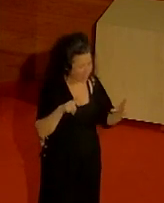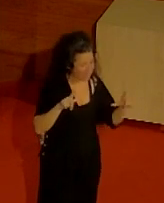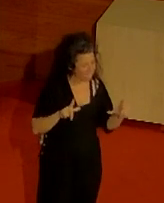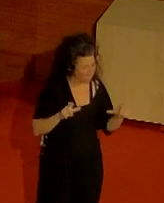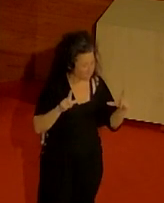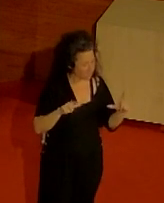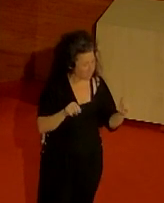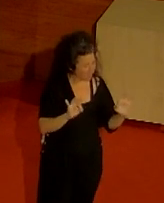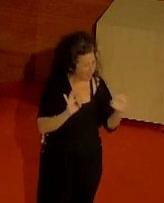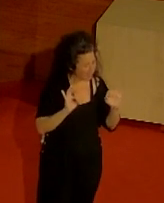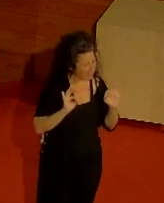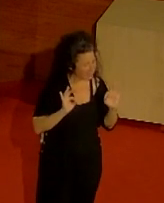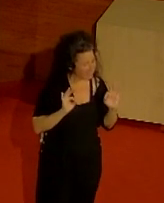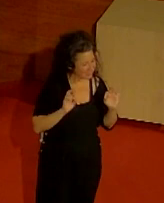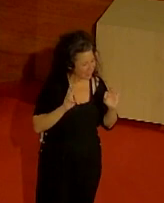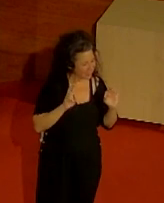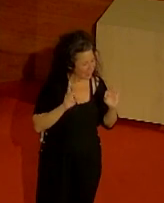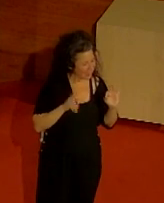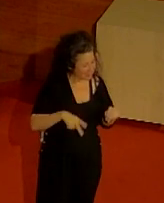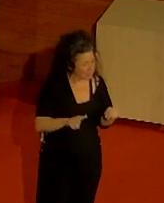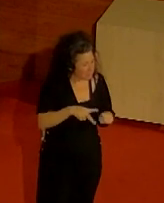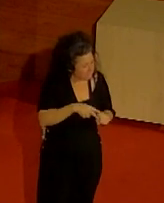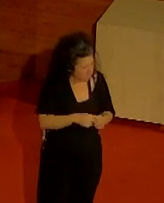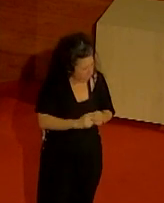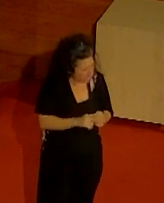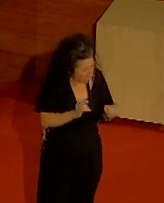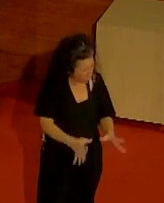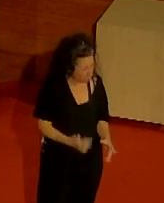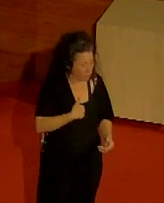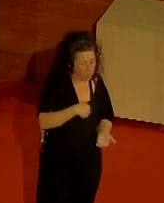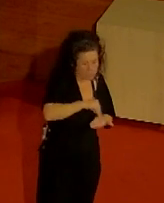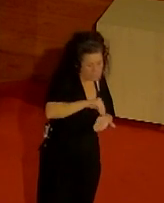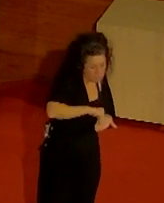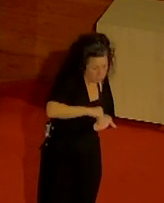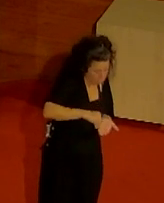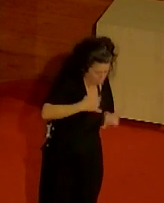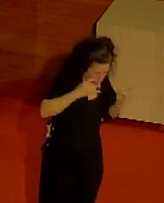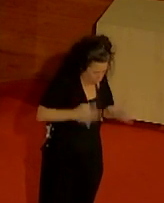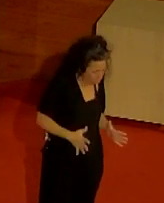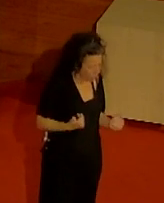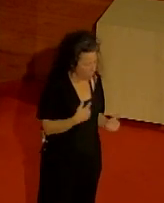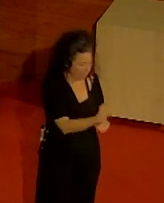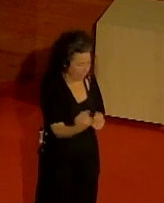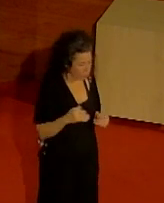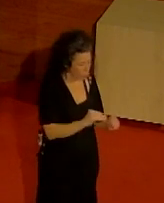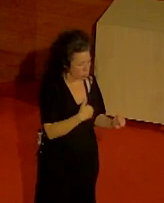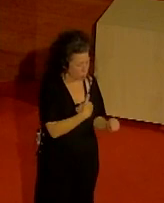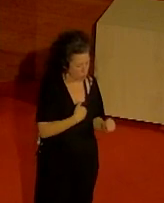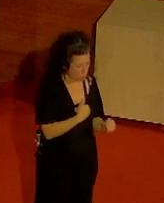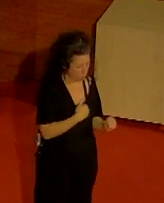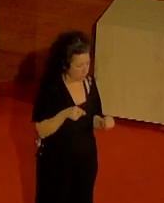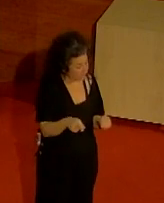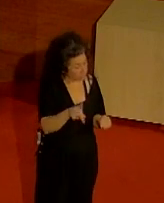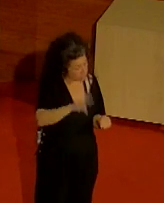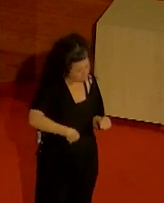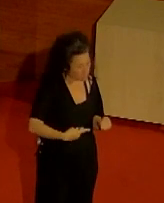lo que son, en este caso, mecánicos, como si fueran, pues, yo escritor o lo que sea, ¿no? Los estoy fotografiando como lo que son, por